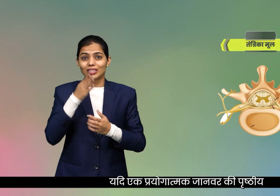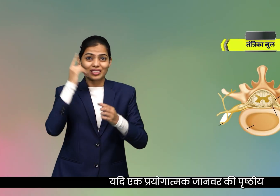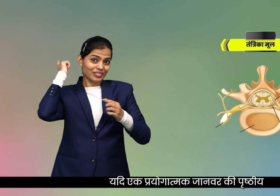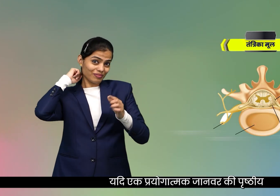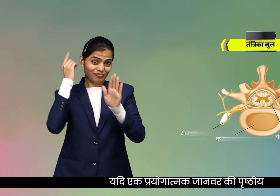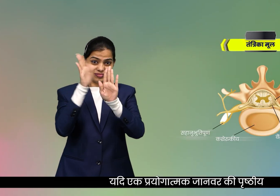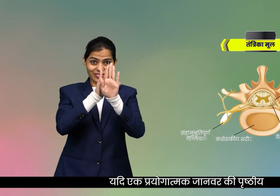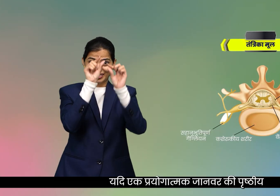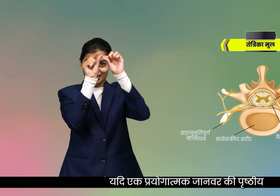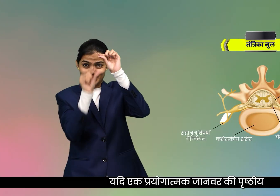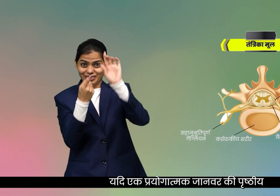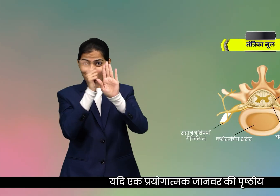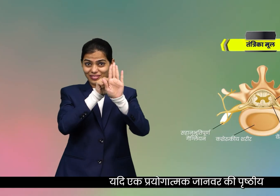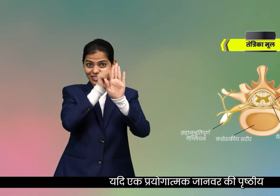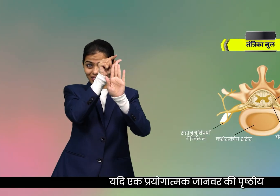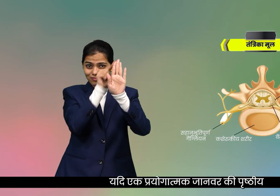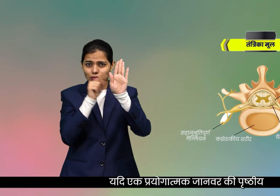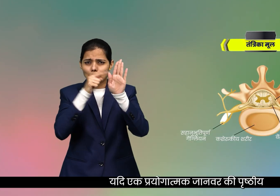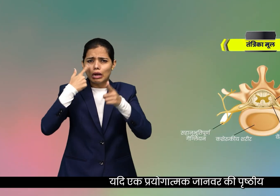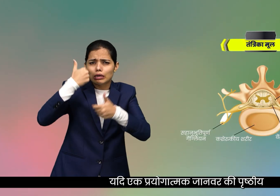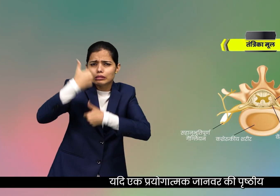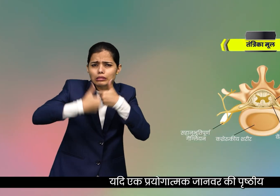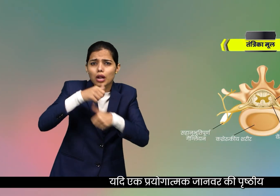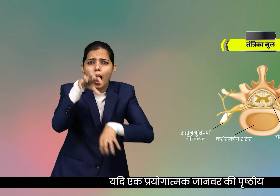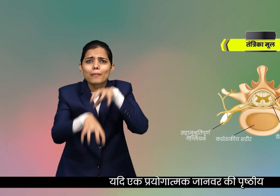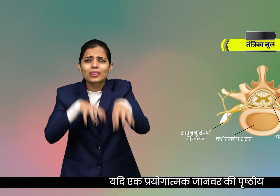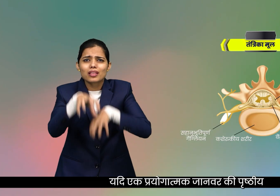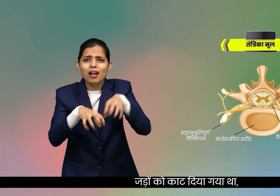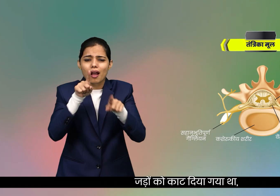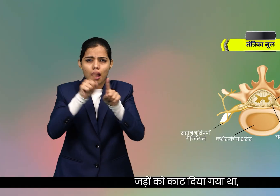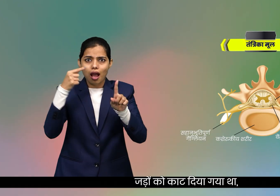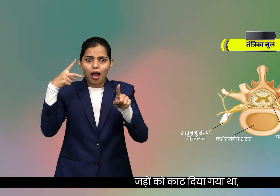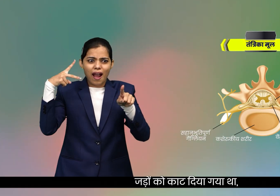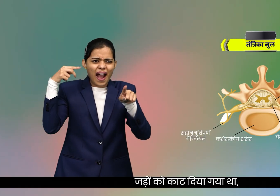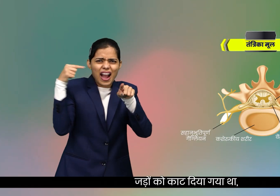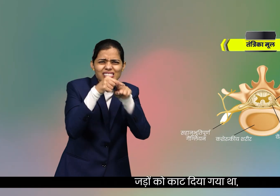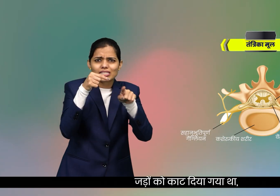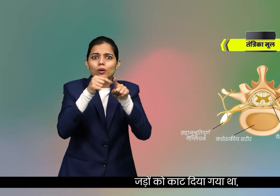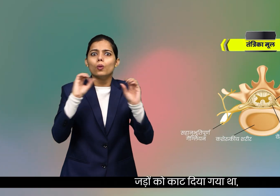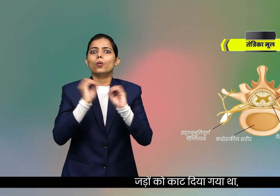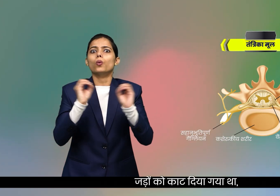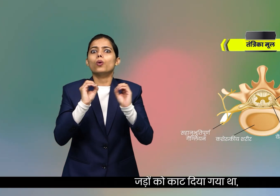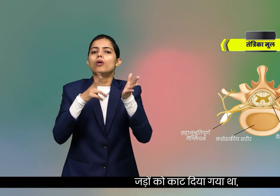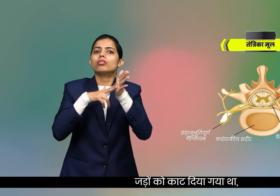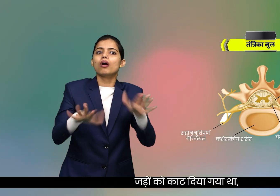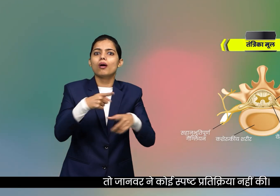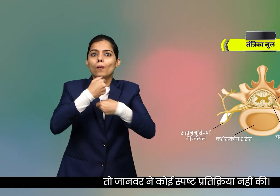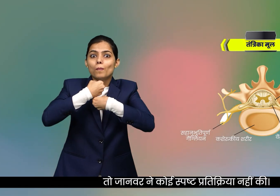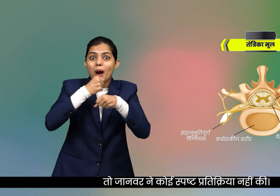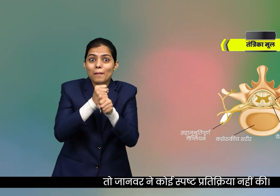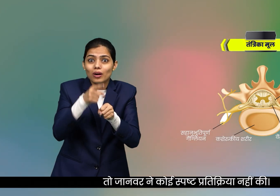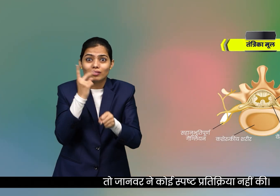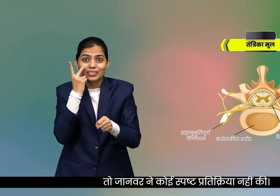यदि एक प्रयोगात्मक जानवर की पृष्ठीय जड़ों को काट दिया गया था